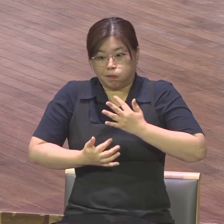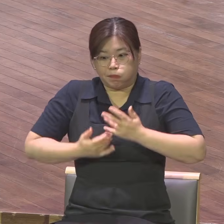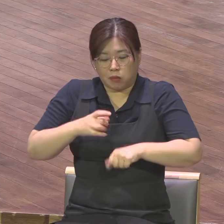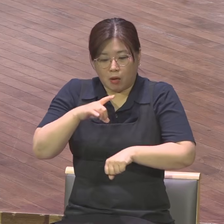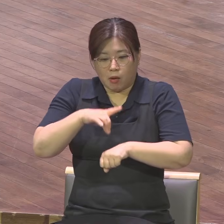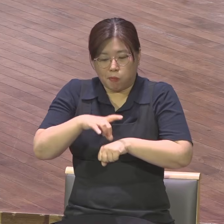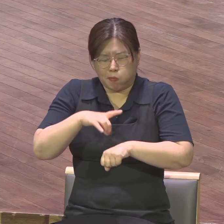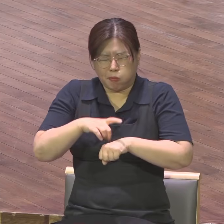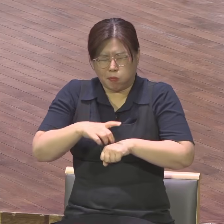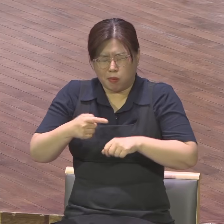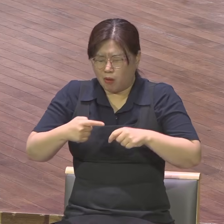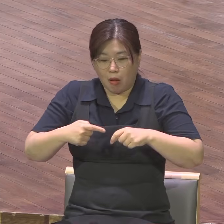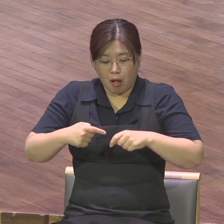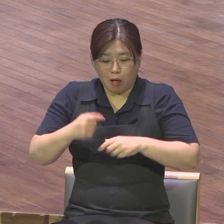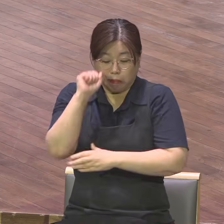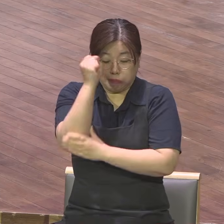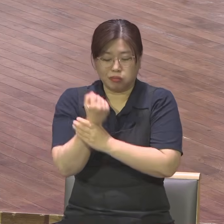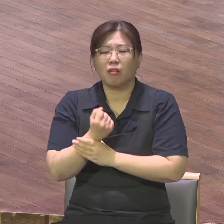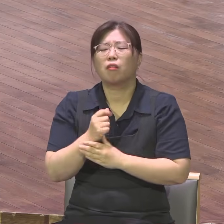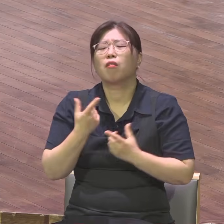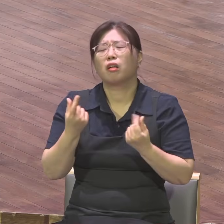수 없나이다.